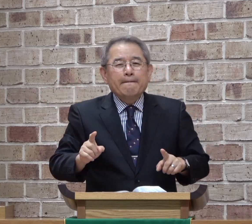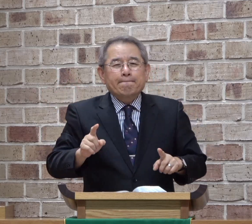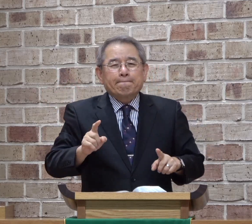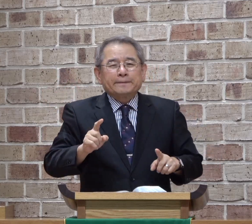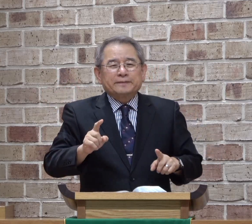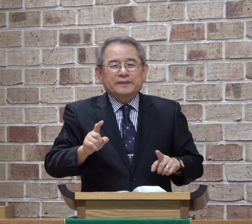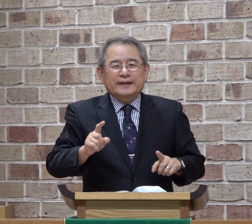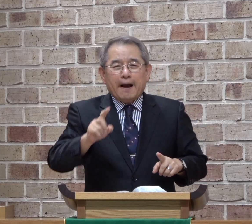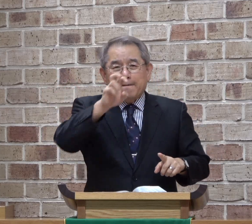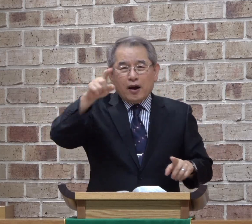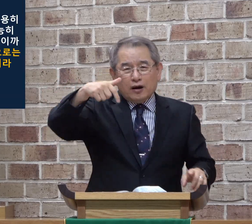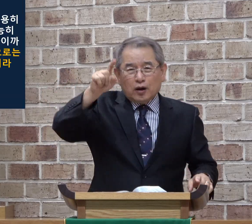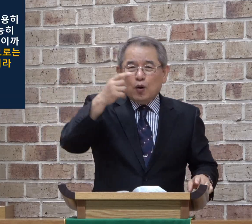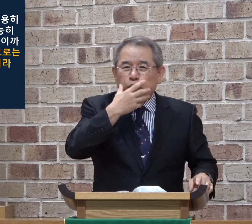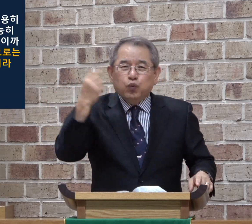그런데 잘 생각해 보면